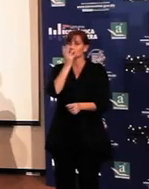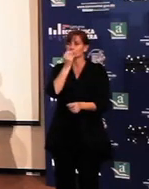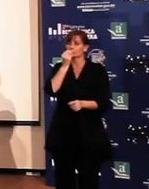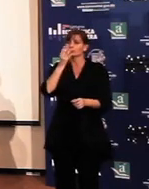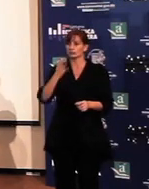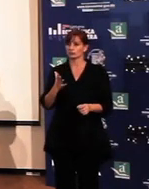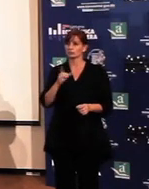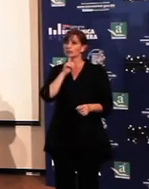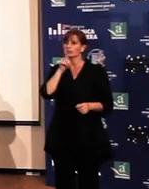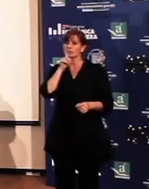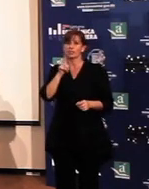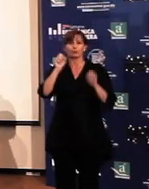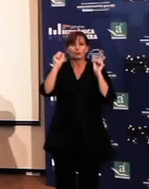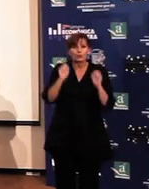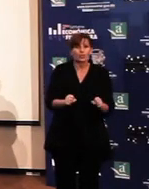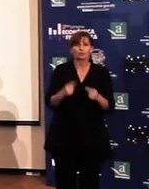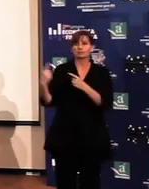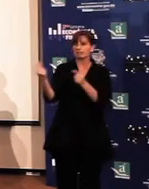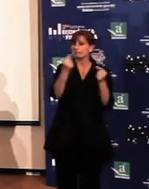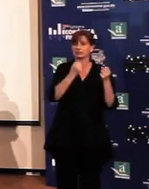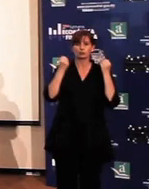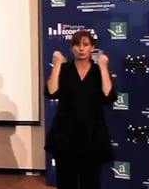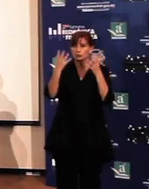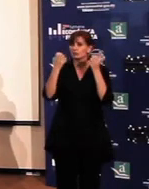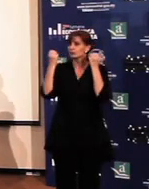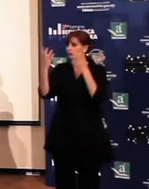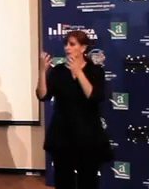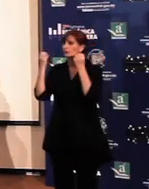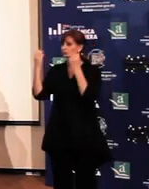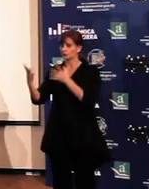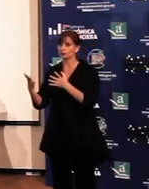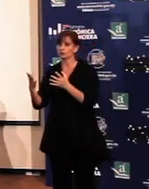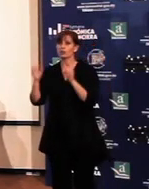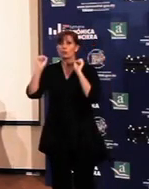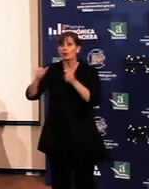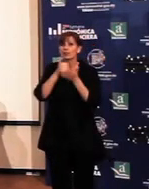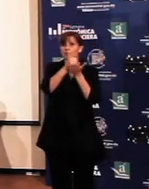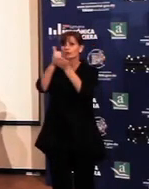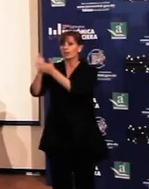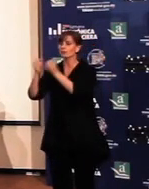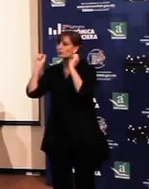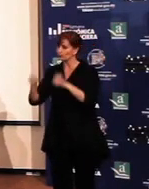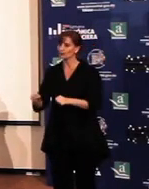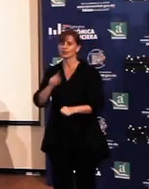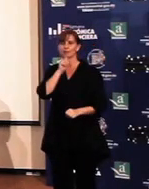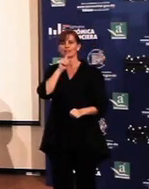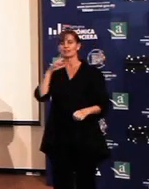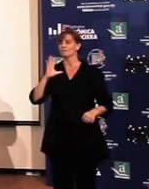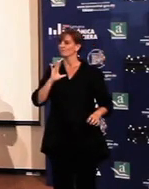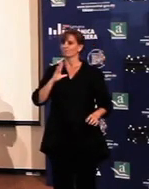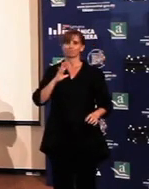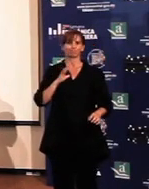son tantas cosas las que se pueden hacer y a tantos a los que se puede beneficiar que realmente vale la pena señores